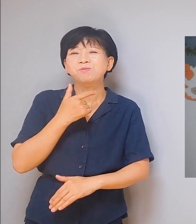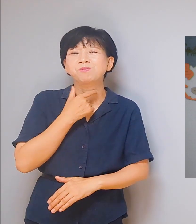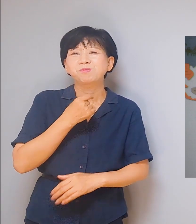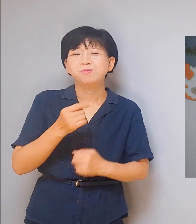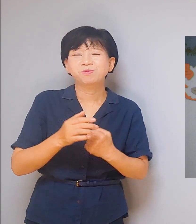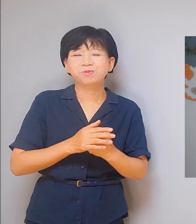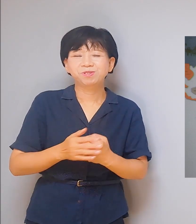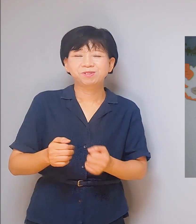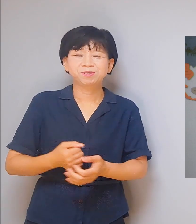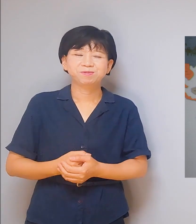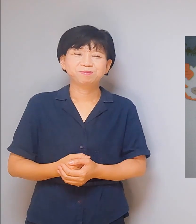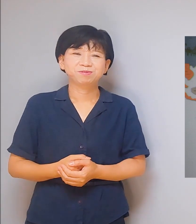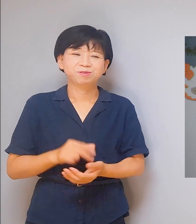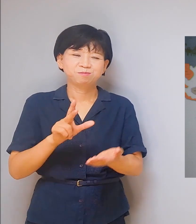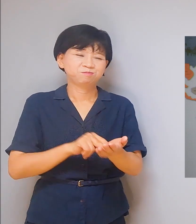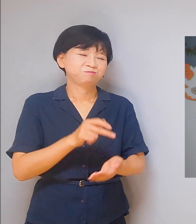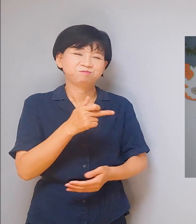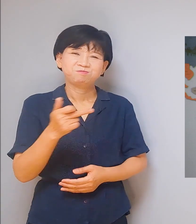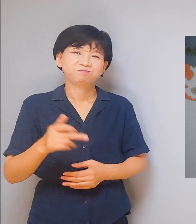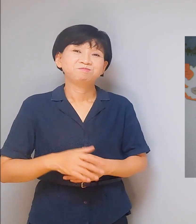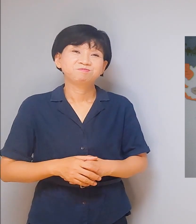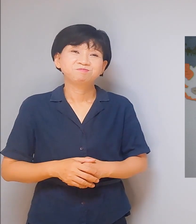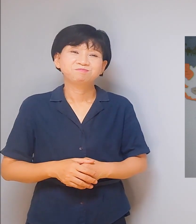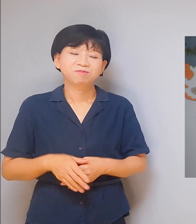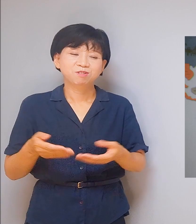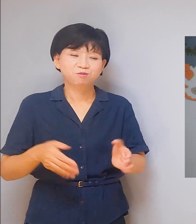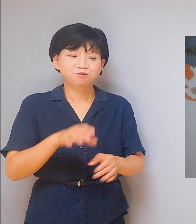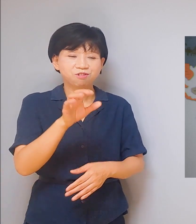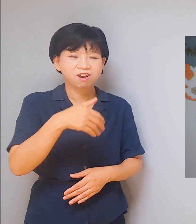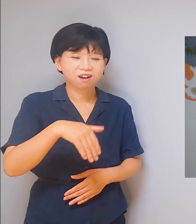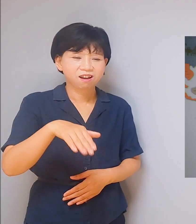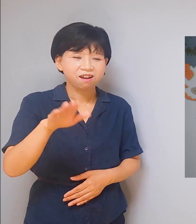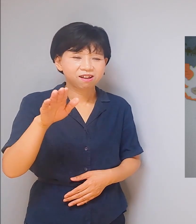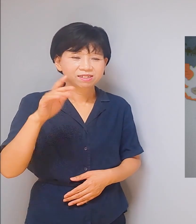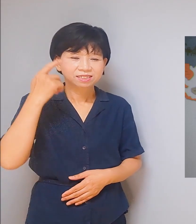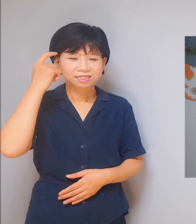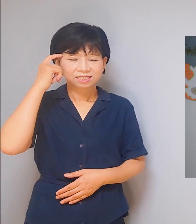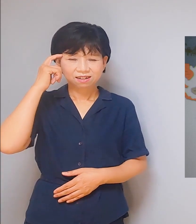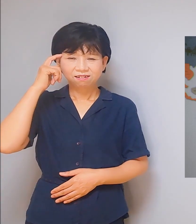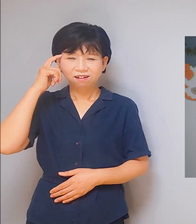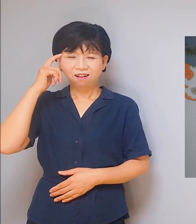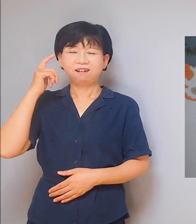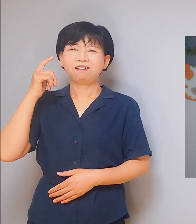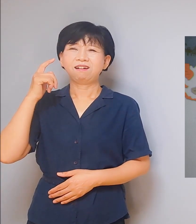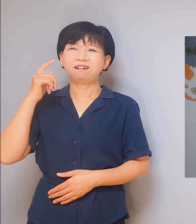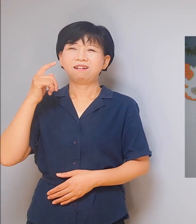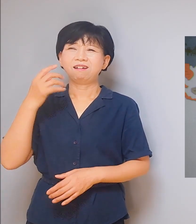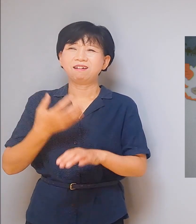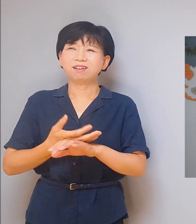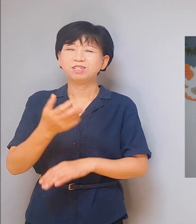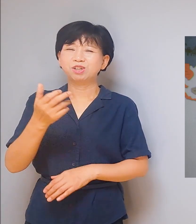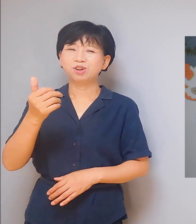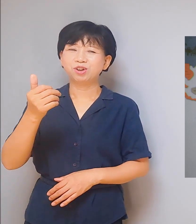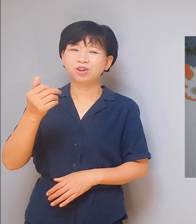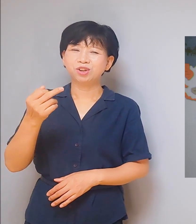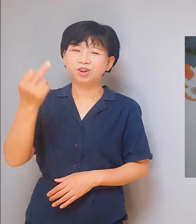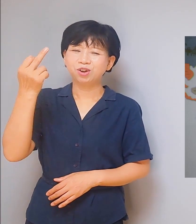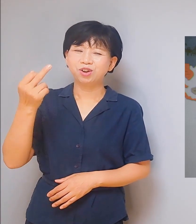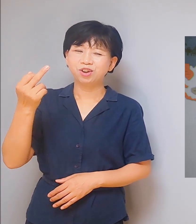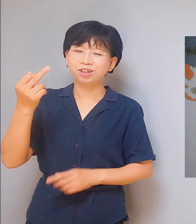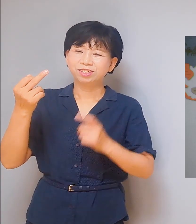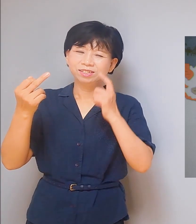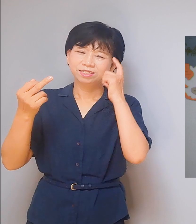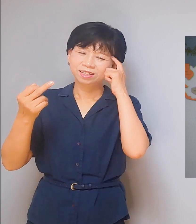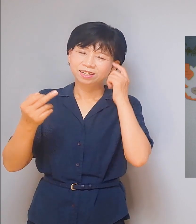있는 말씀입니다. 한마디로 고향으로 돌아가려는데 걸림돌이 형인 거지요. 그래서 우선 종들을 앞서